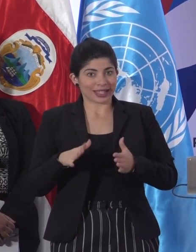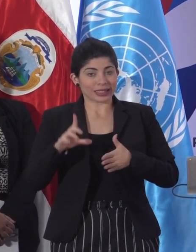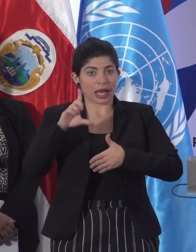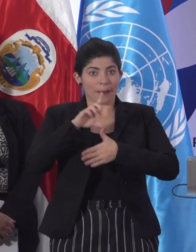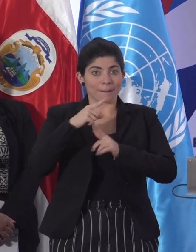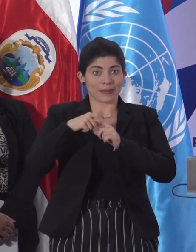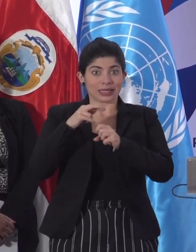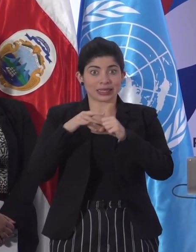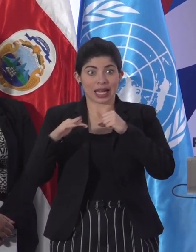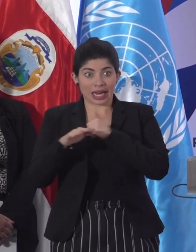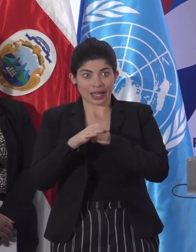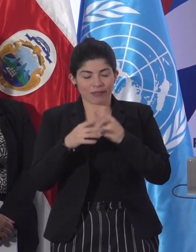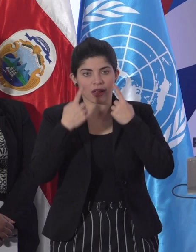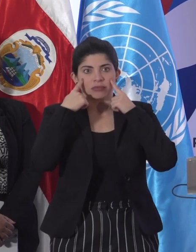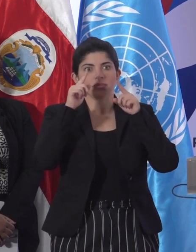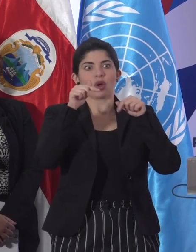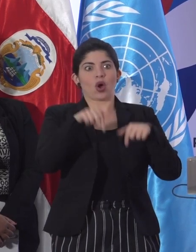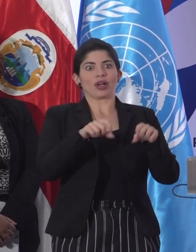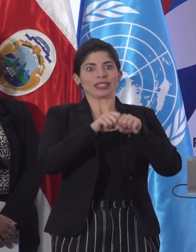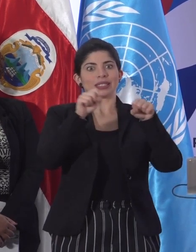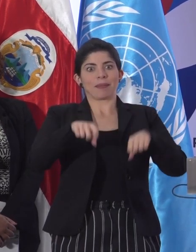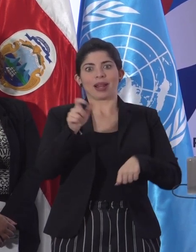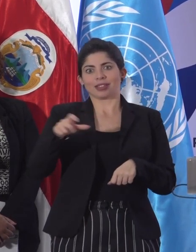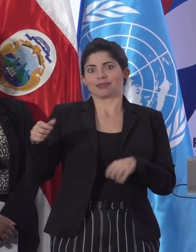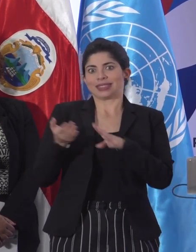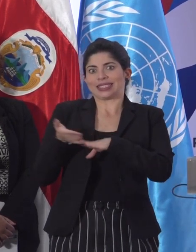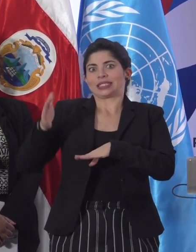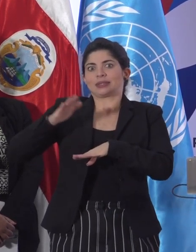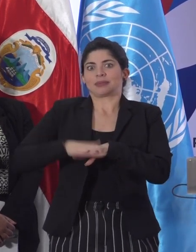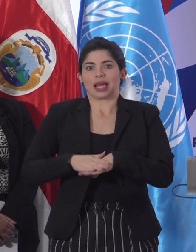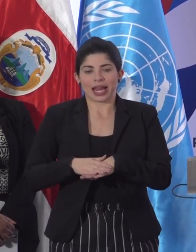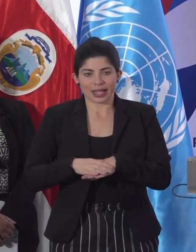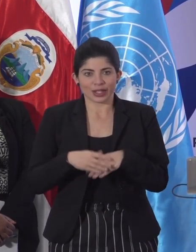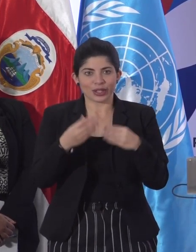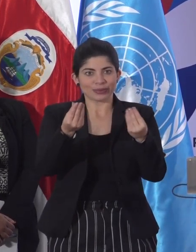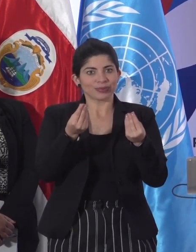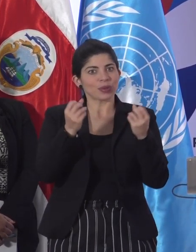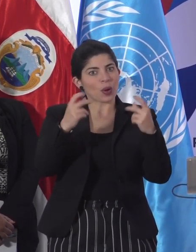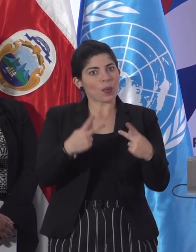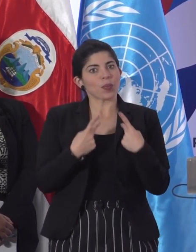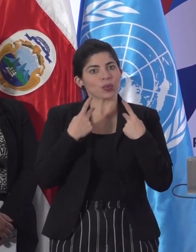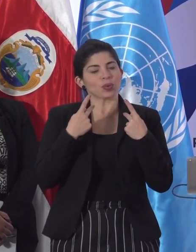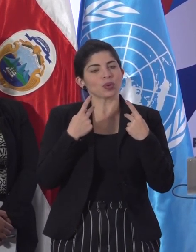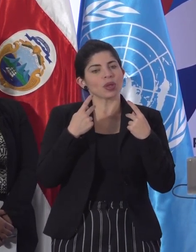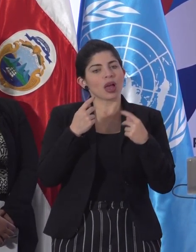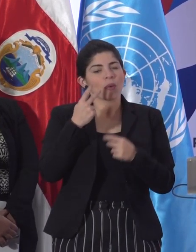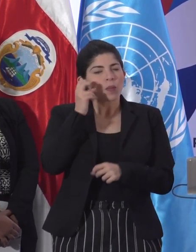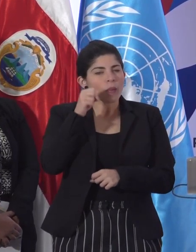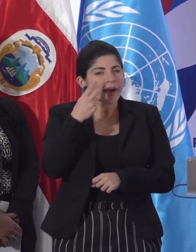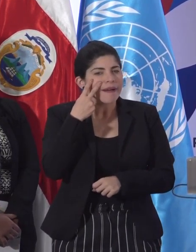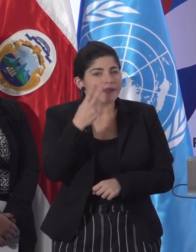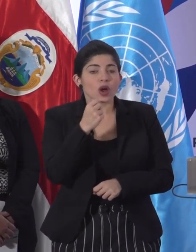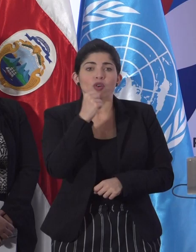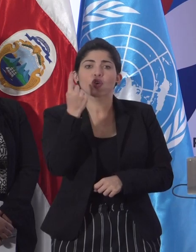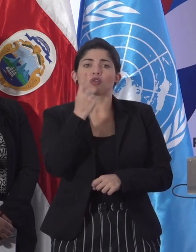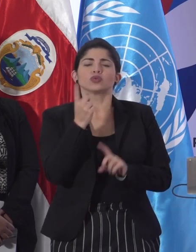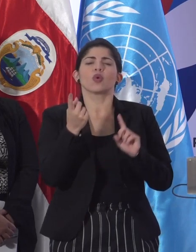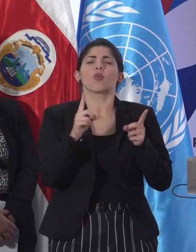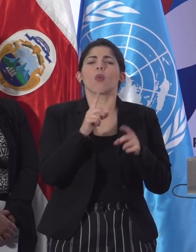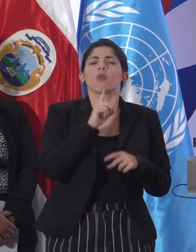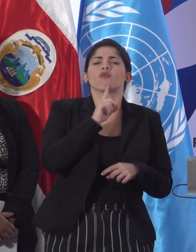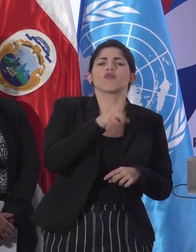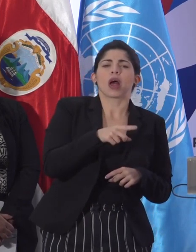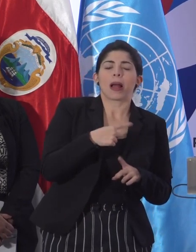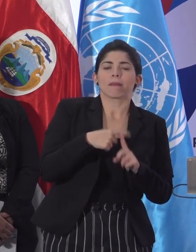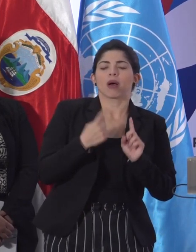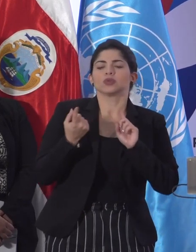y el Caribe. Y hoy tenemos este seminario de expertas que nos va a permitir mirar no solamente cuál es la realidad, sino